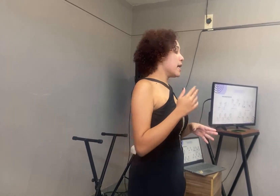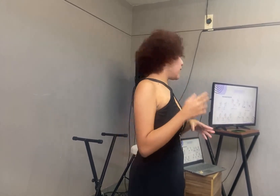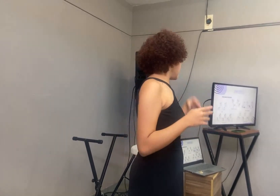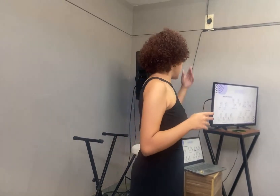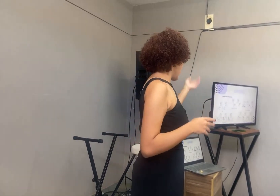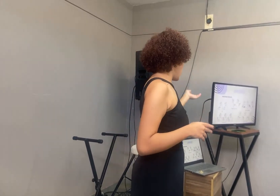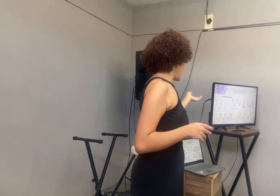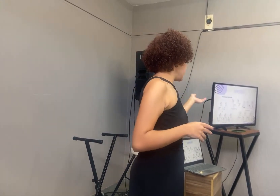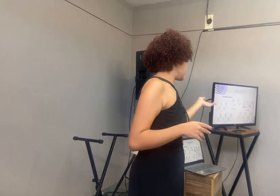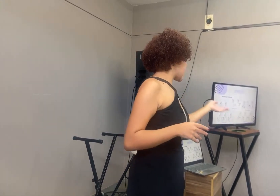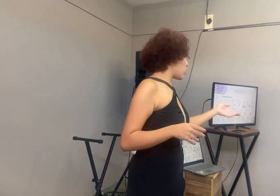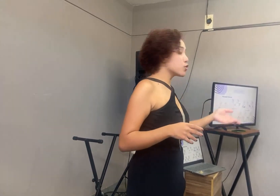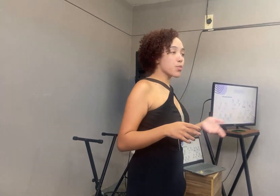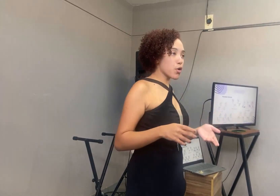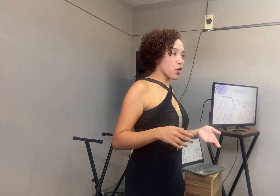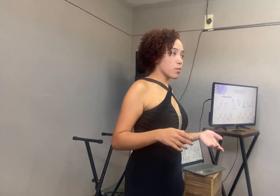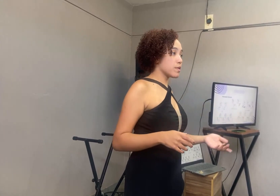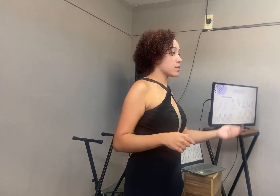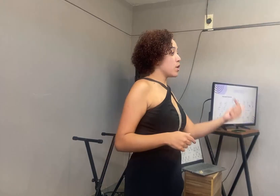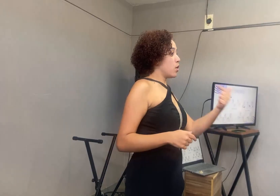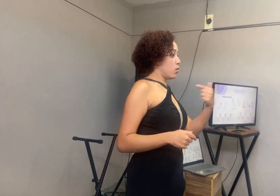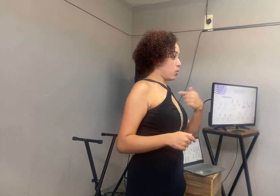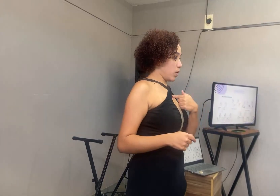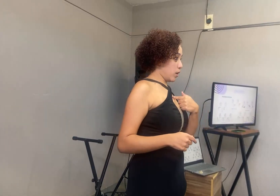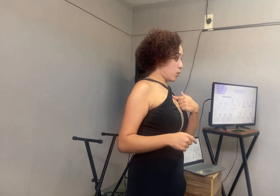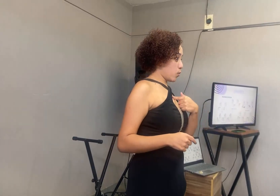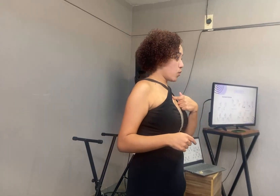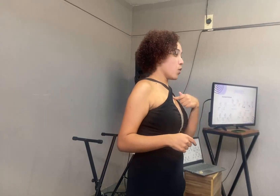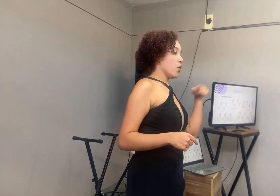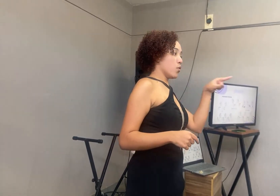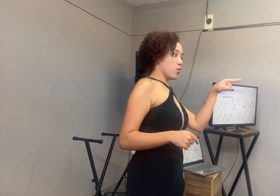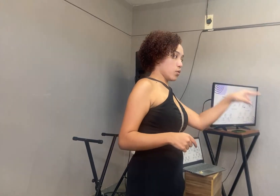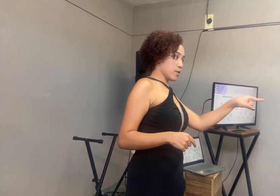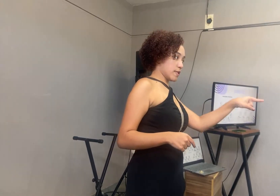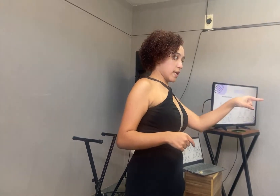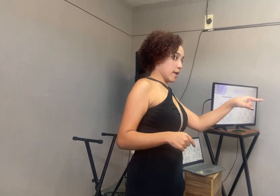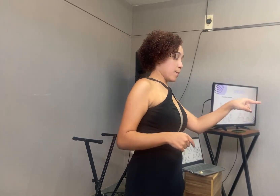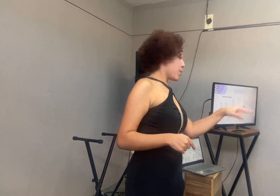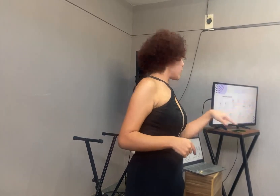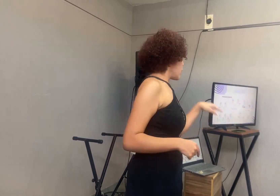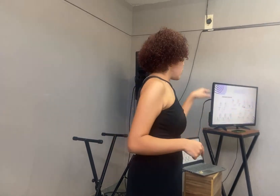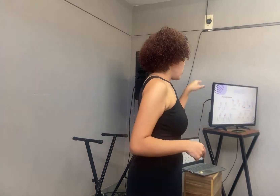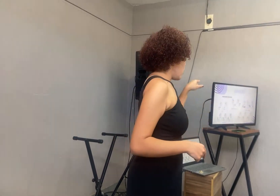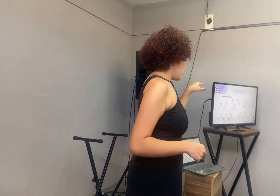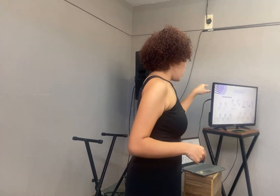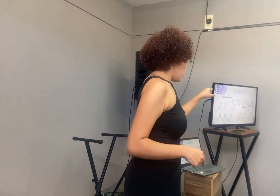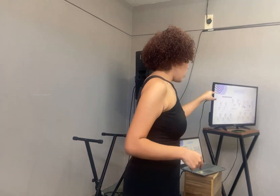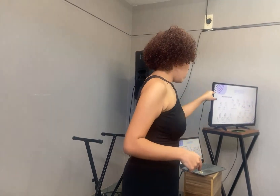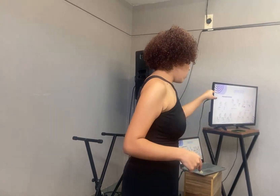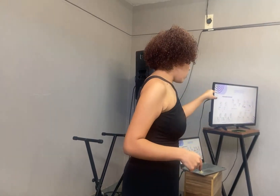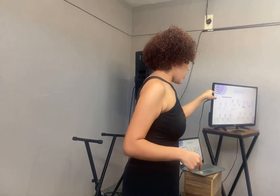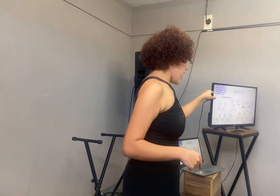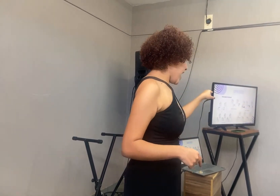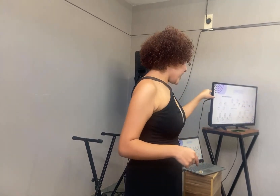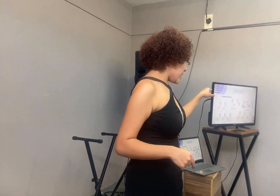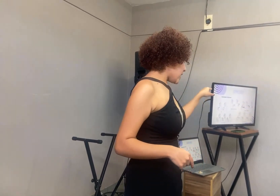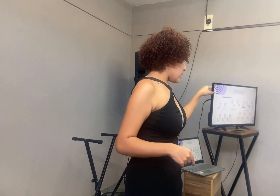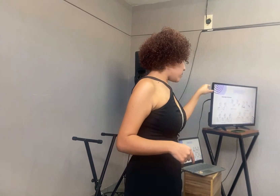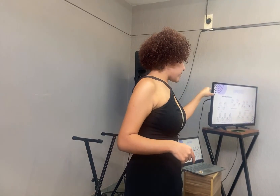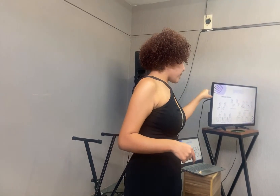ali que vão indicar os pronomes. O eu, você, o ela, você